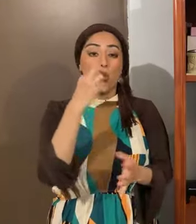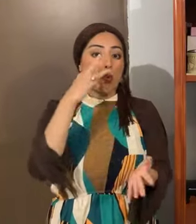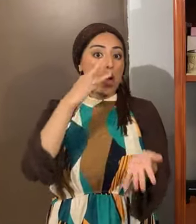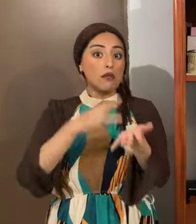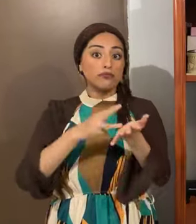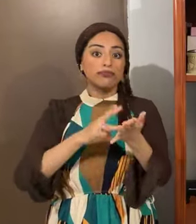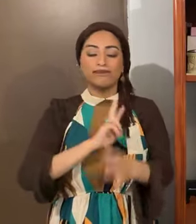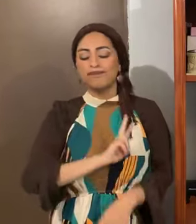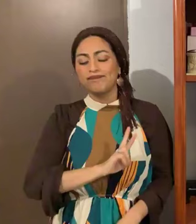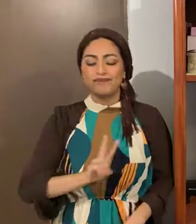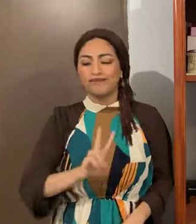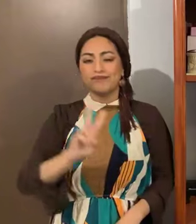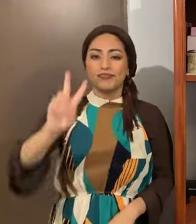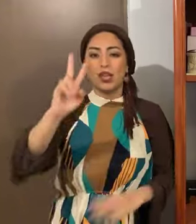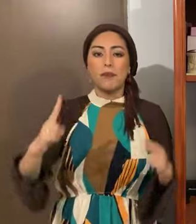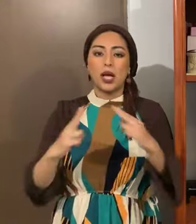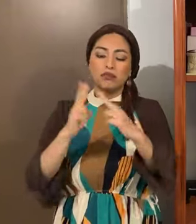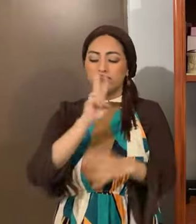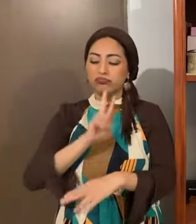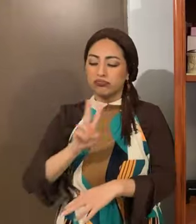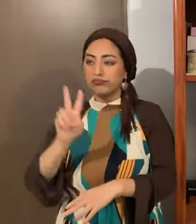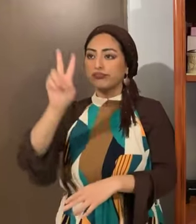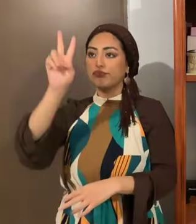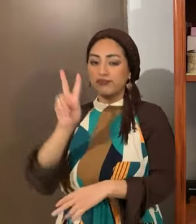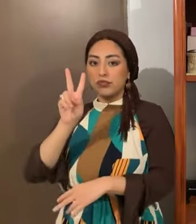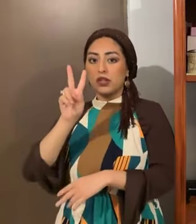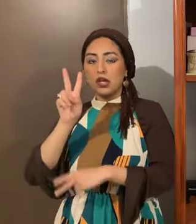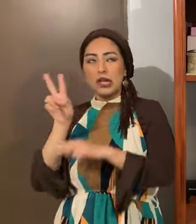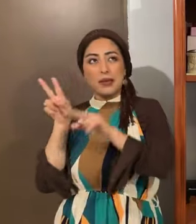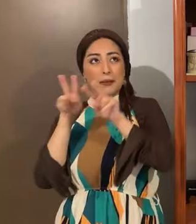presenciales veían la